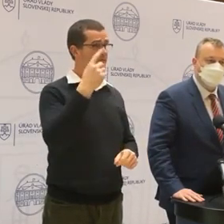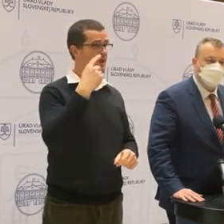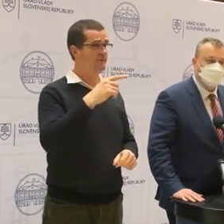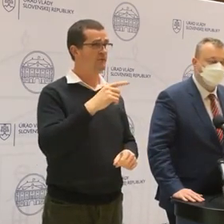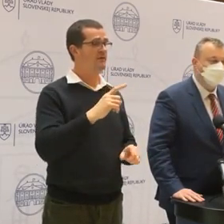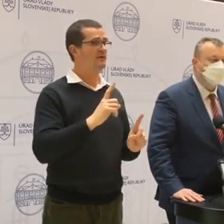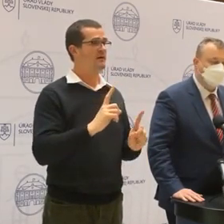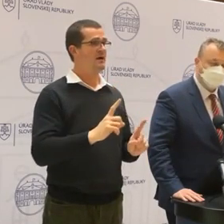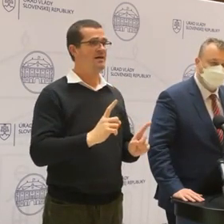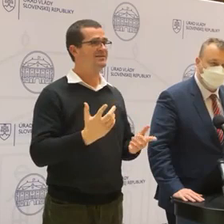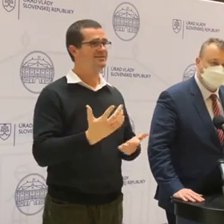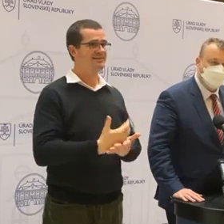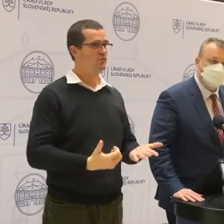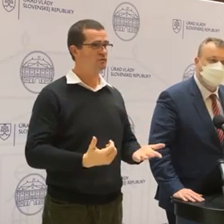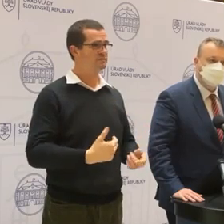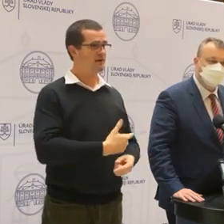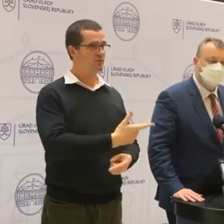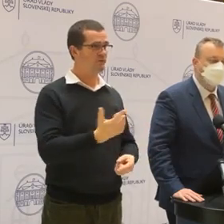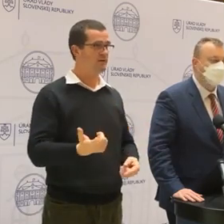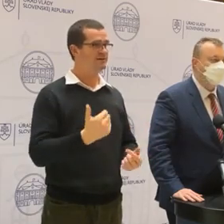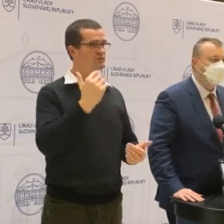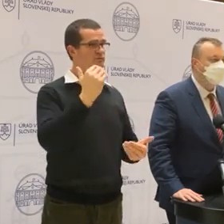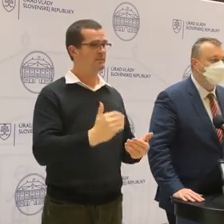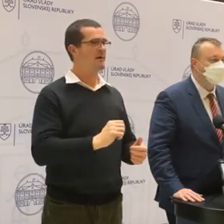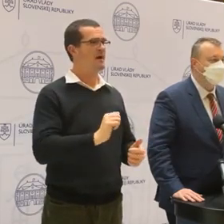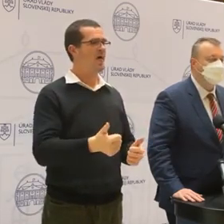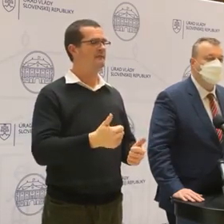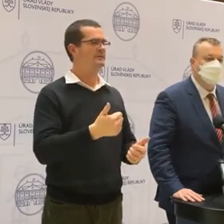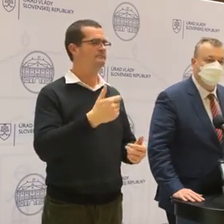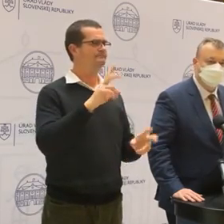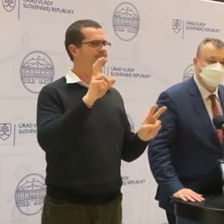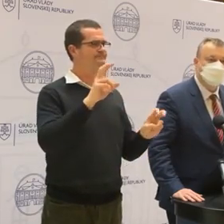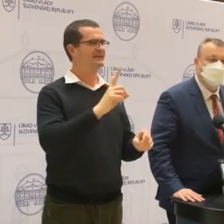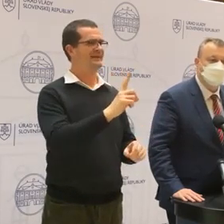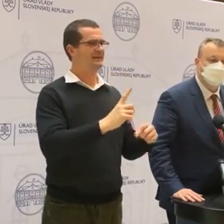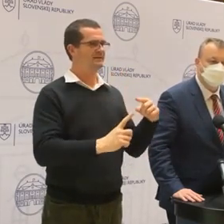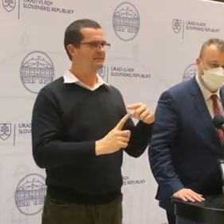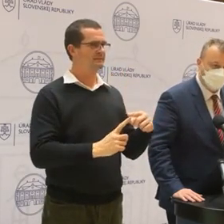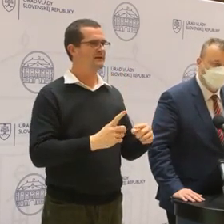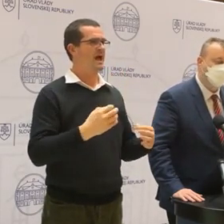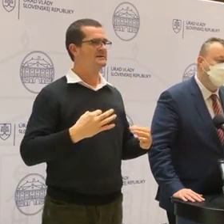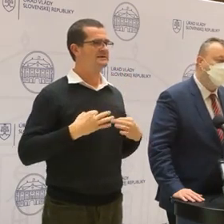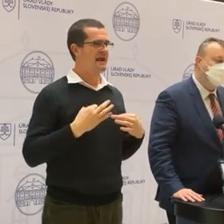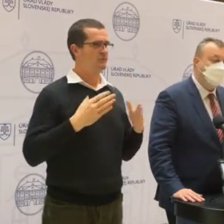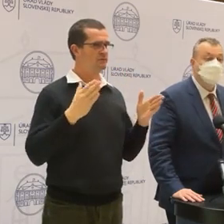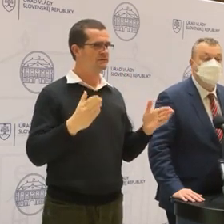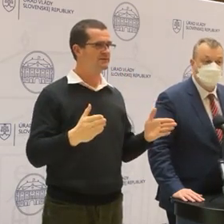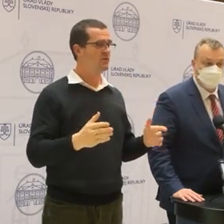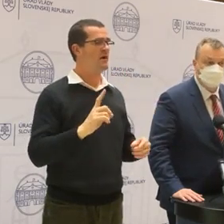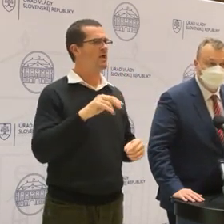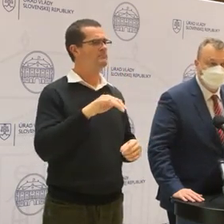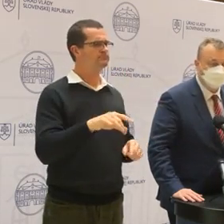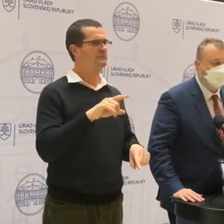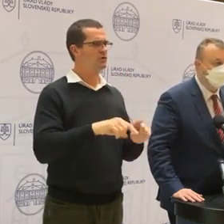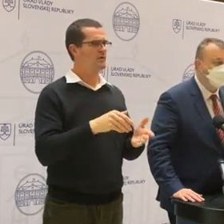kvalifikované a nedostatkové na Slovensku. To je ten zoznam najmä, nazvime to, že IT a zdravotníctvo. Ale sú